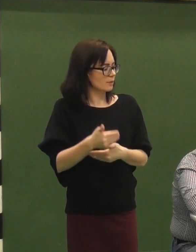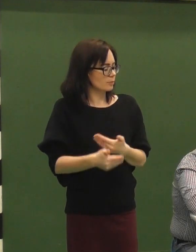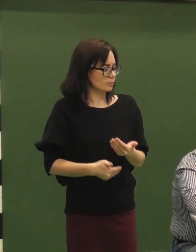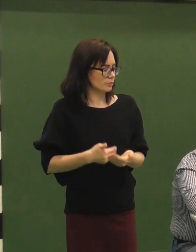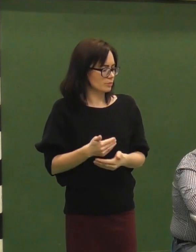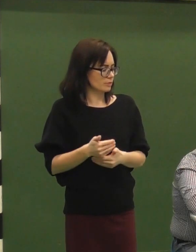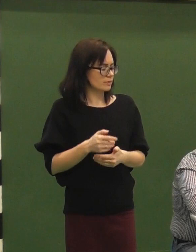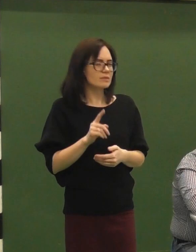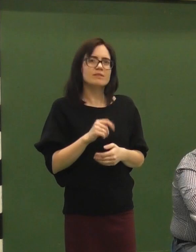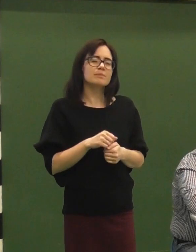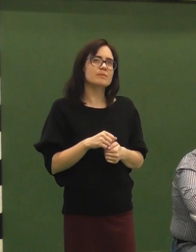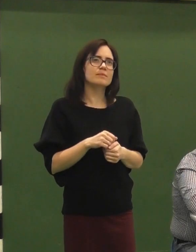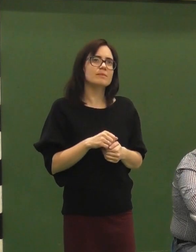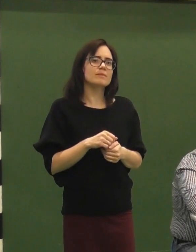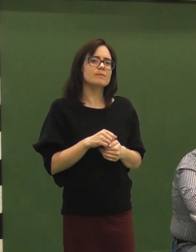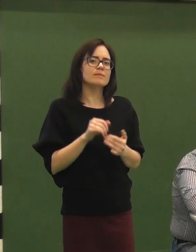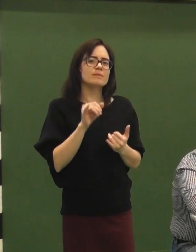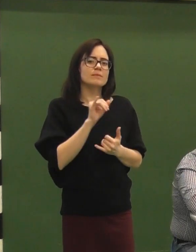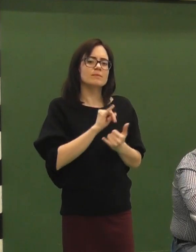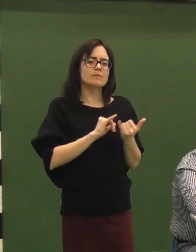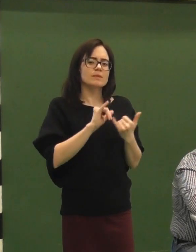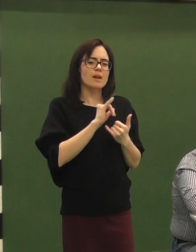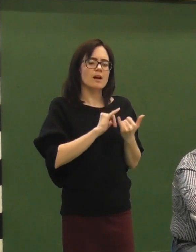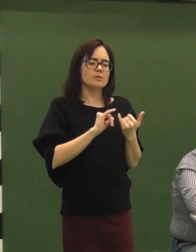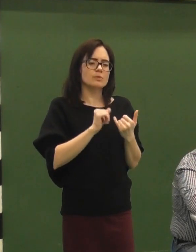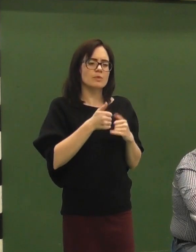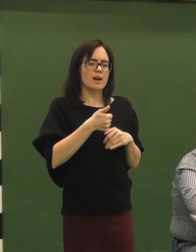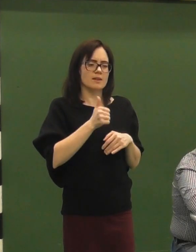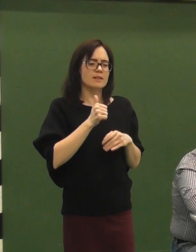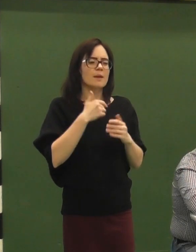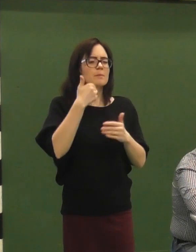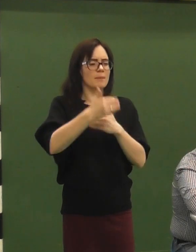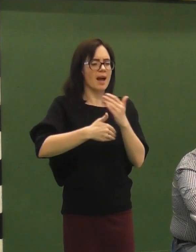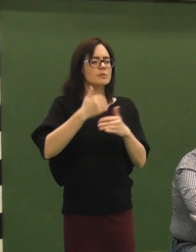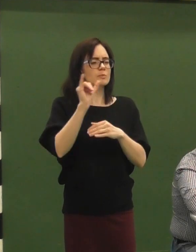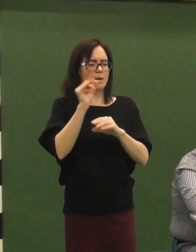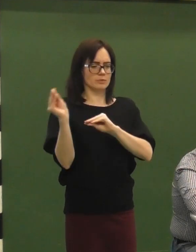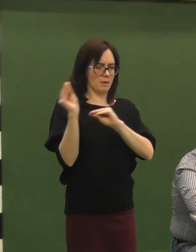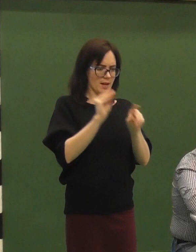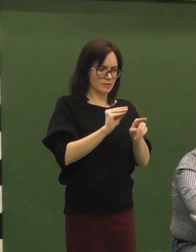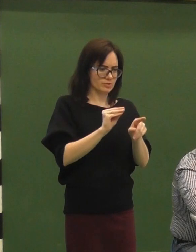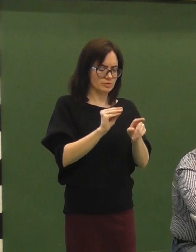január 1-én, májusban jöttünk fel Pestre. Január 1-én,